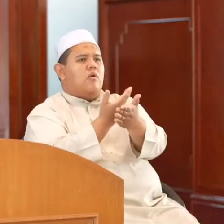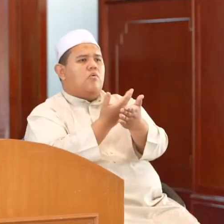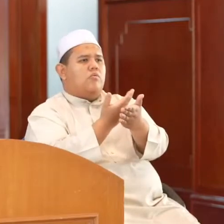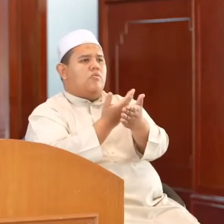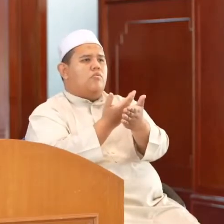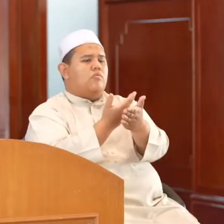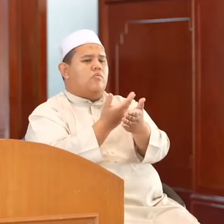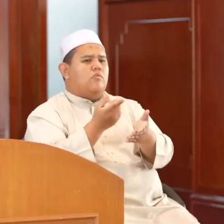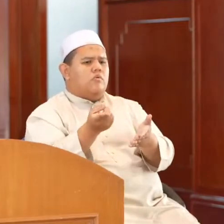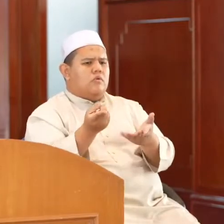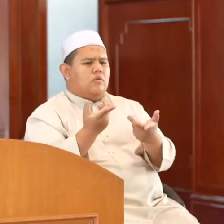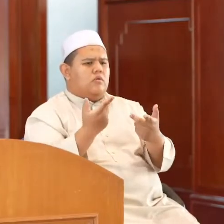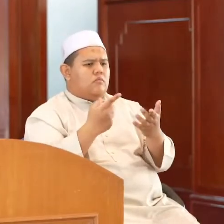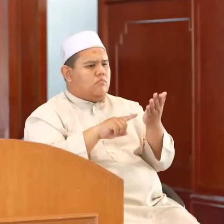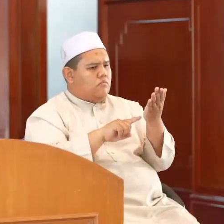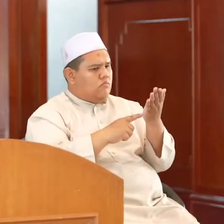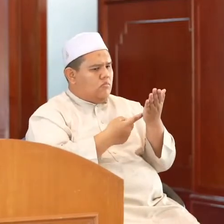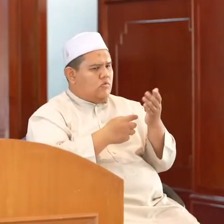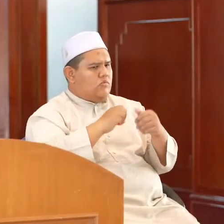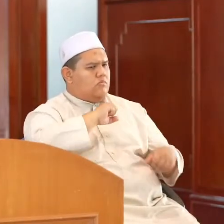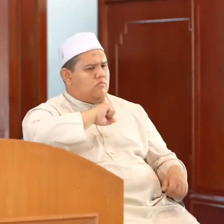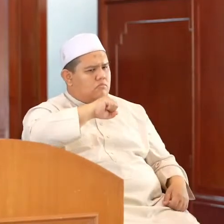Dia mula memberontak,